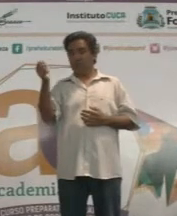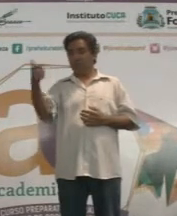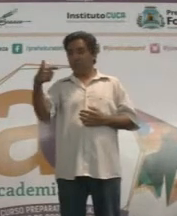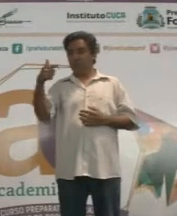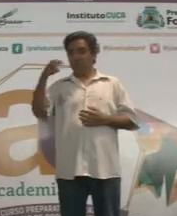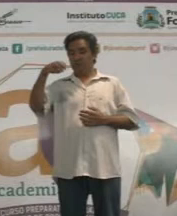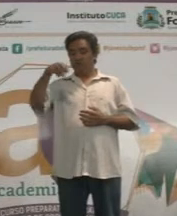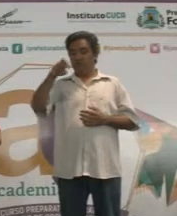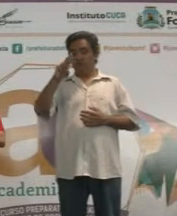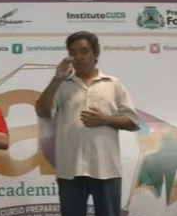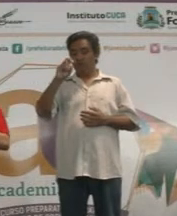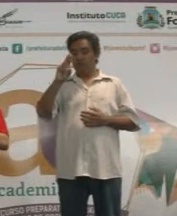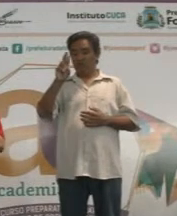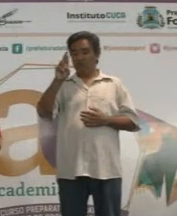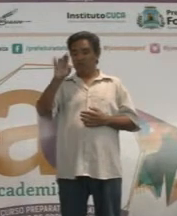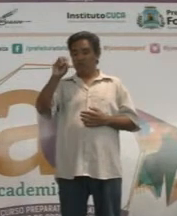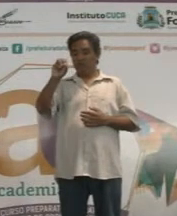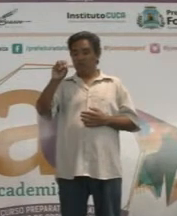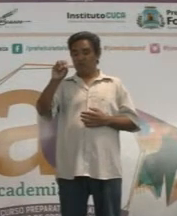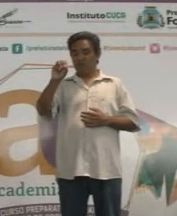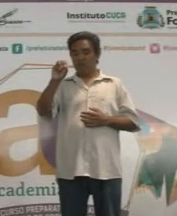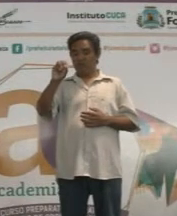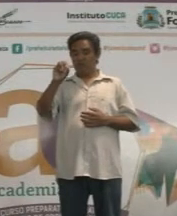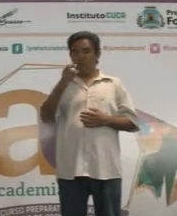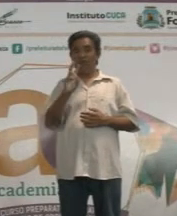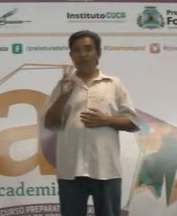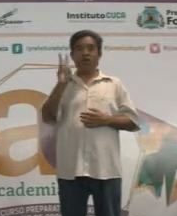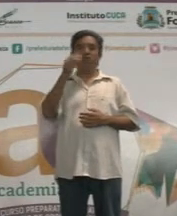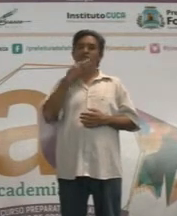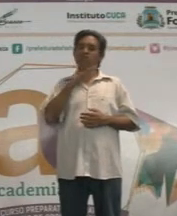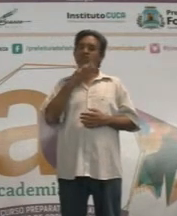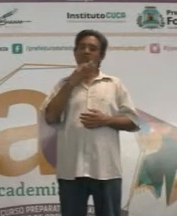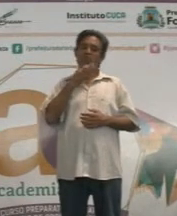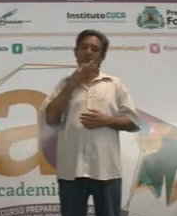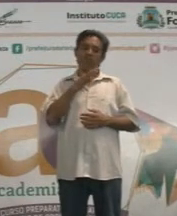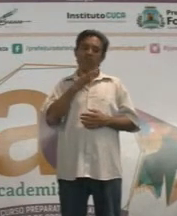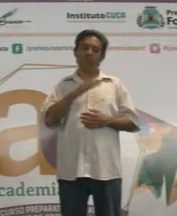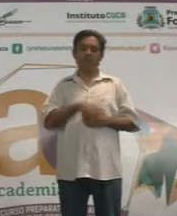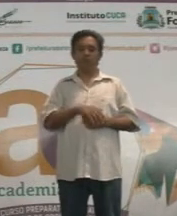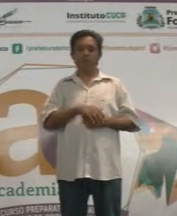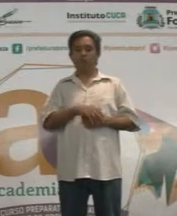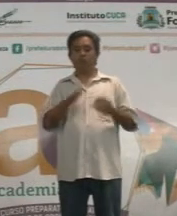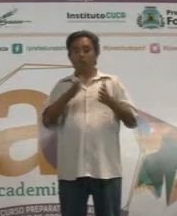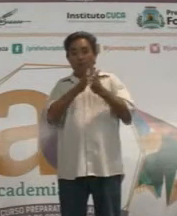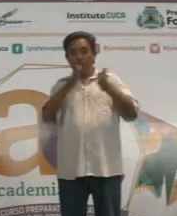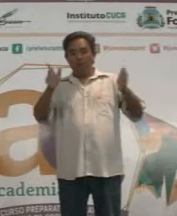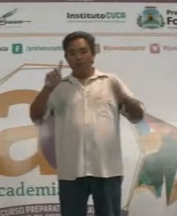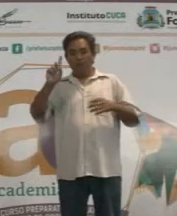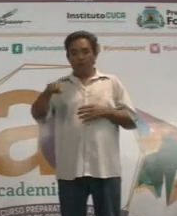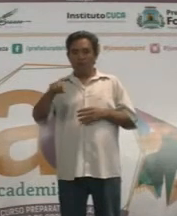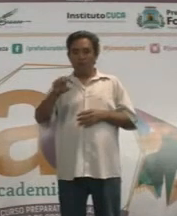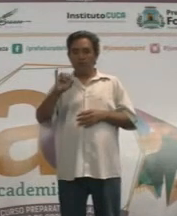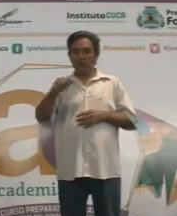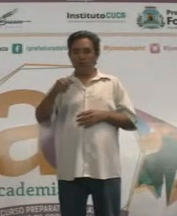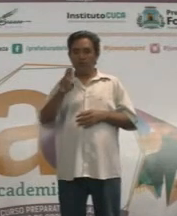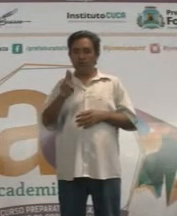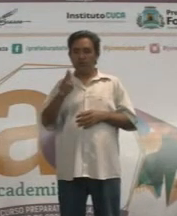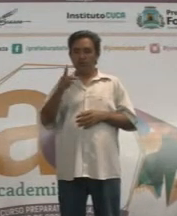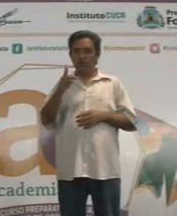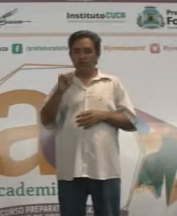nem tem, mas os valores, obviamente, eu descobri isso. Eu não tenho outra cabeça, mas o maior de todos, você pode entender junto,